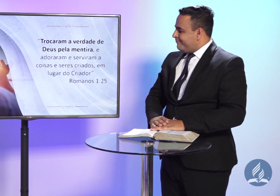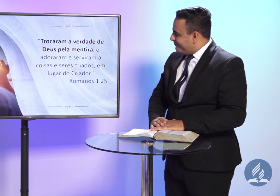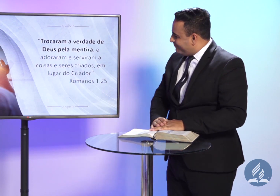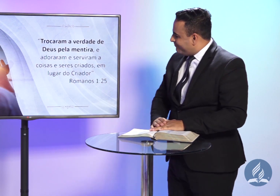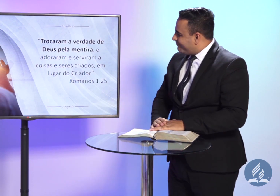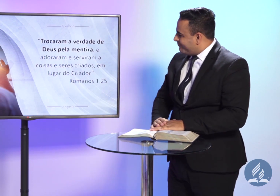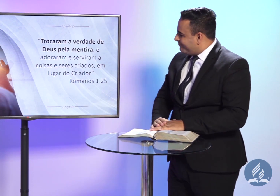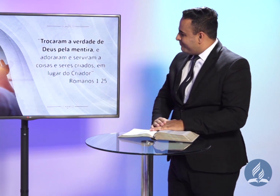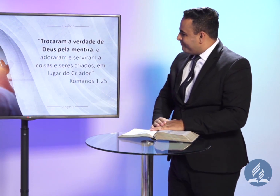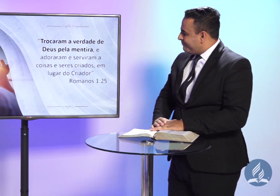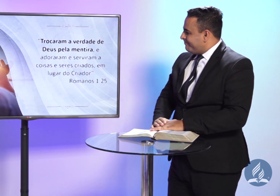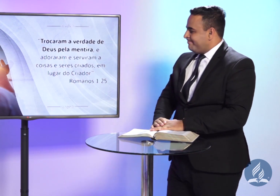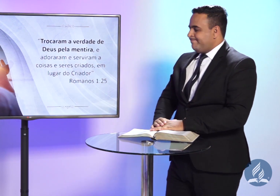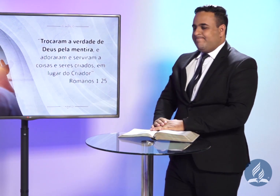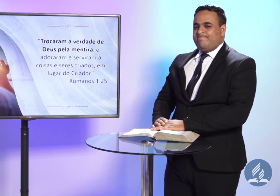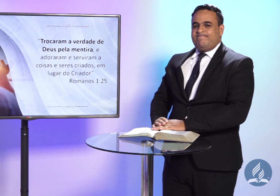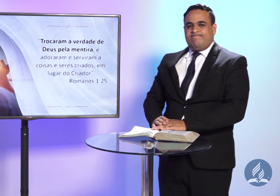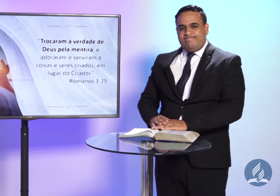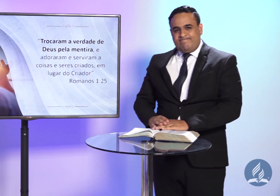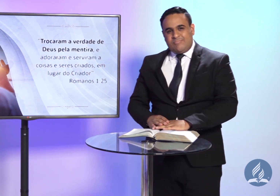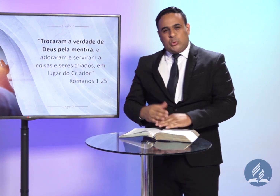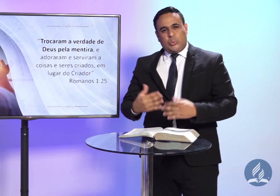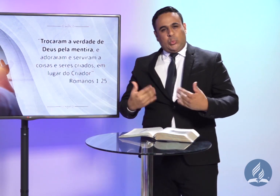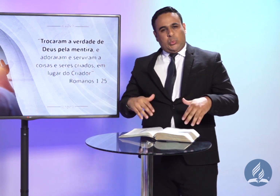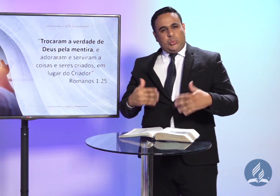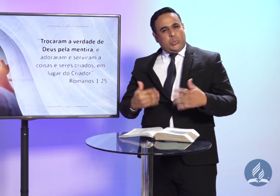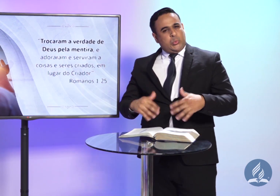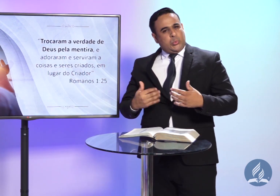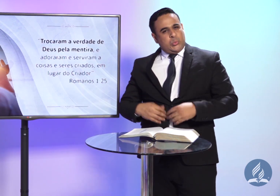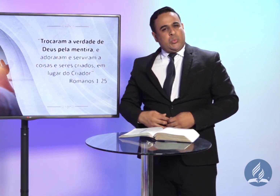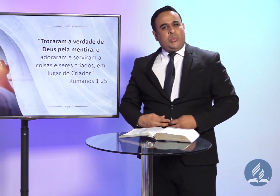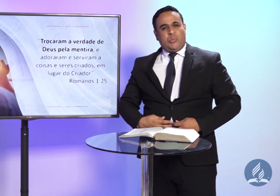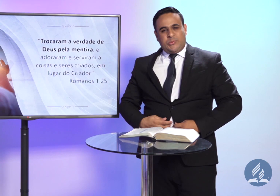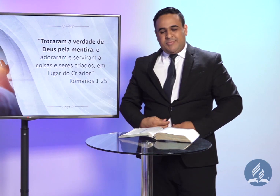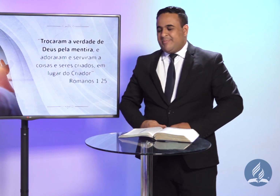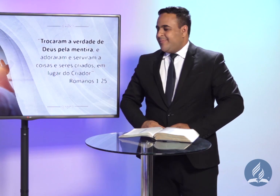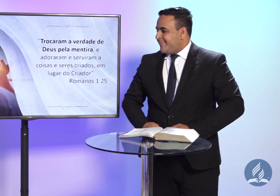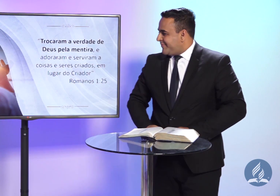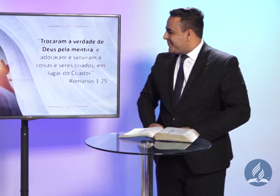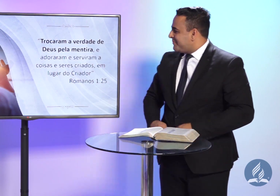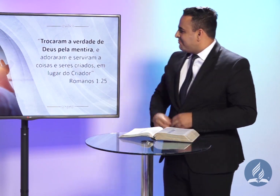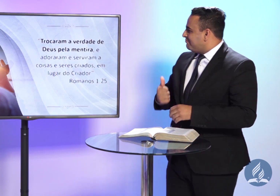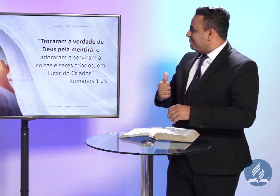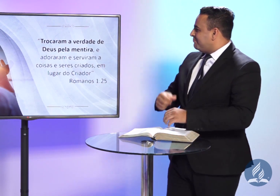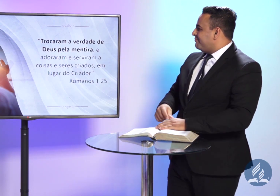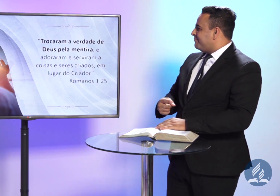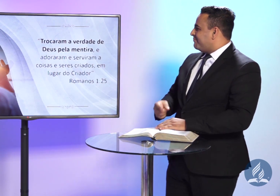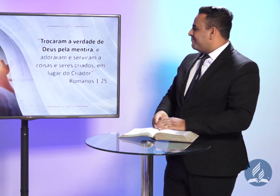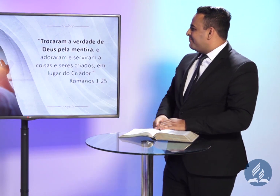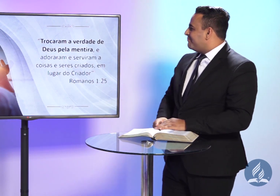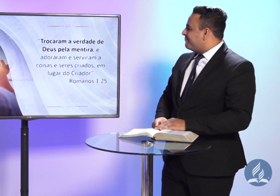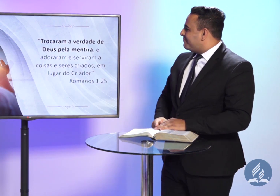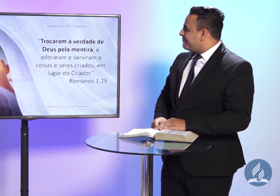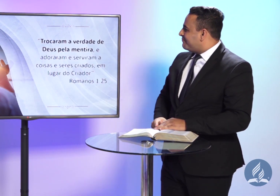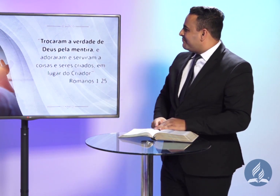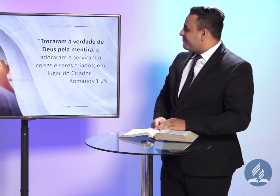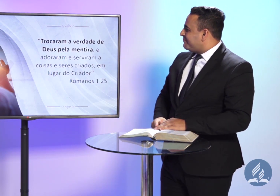E Deus é o único que pode nos conceder a vida. Que verso interessante, né? Vamos para o